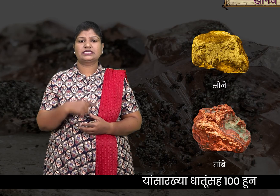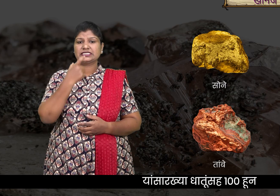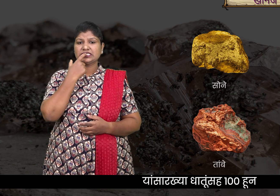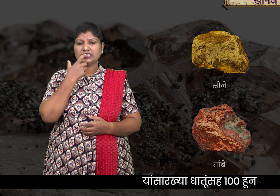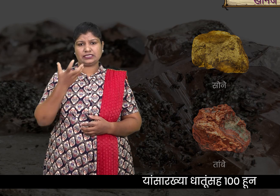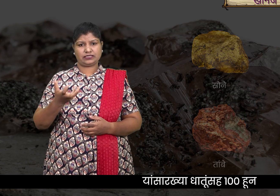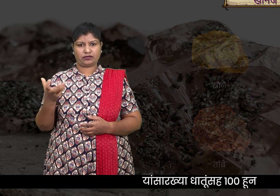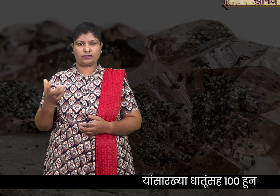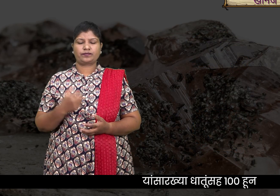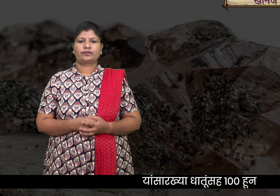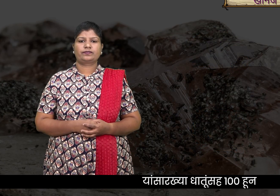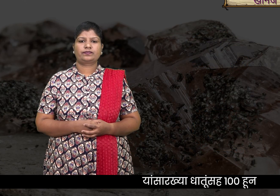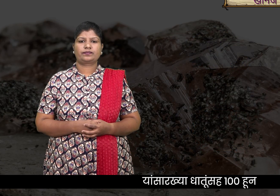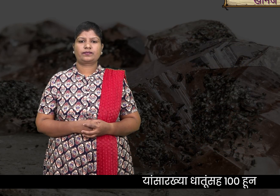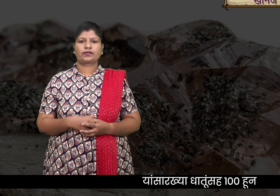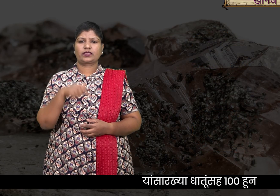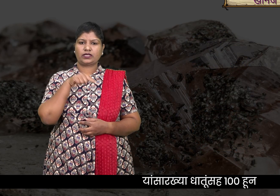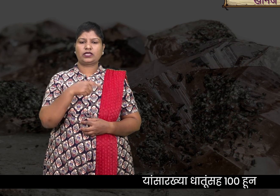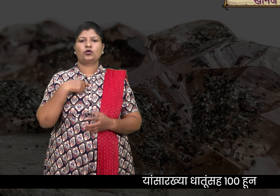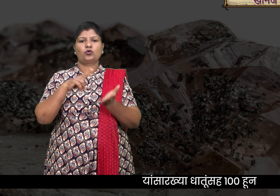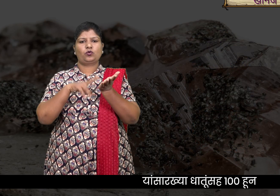यांसारख्या धातूंसह 100हून